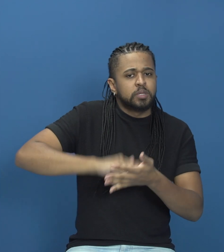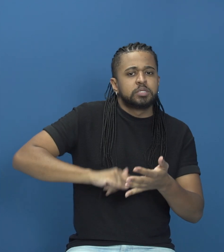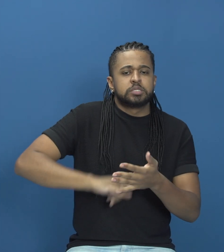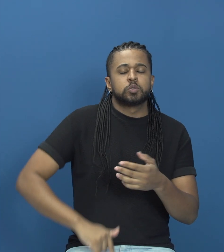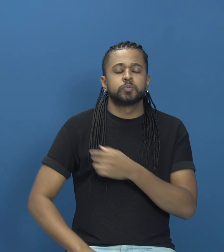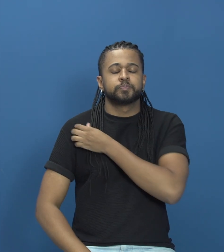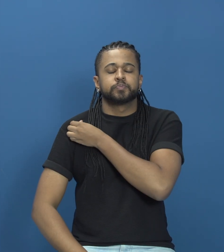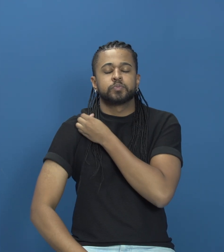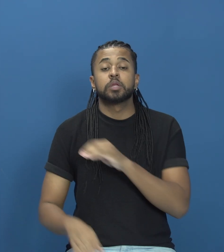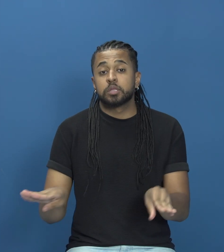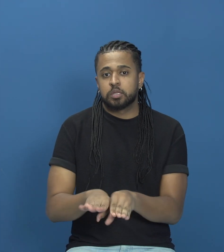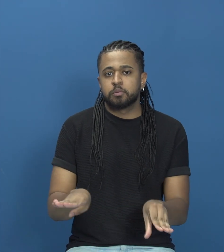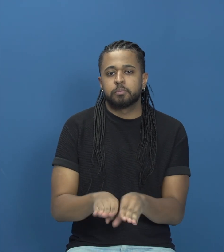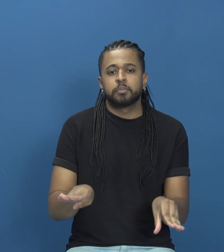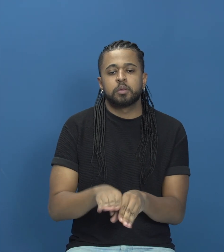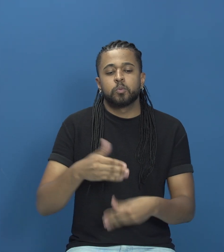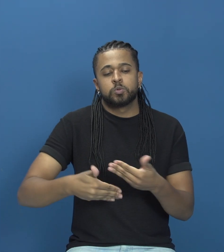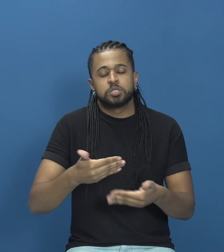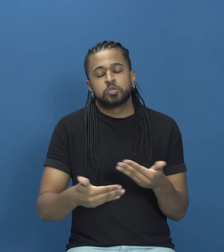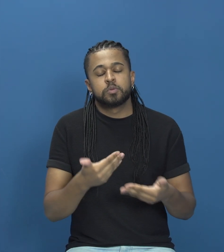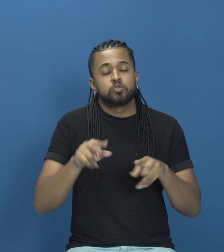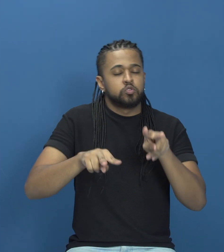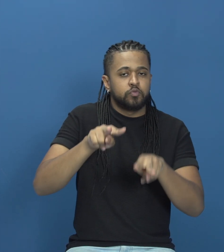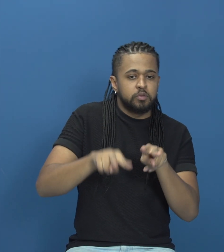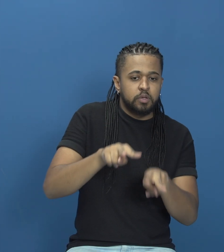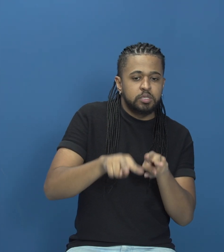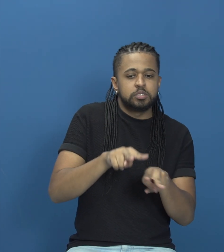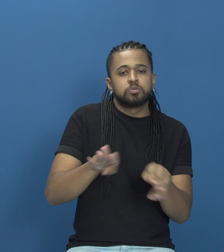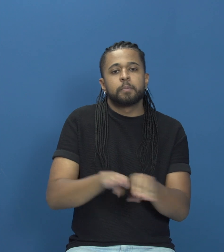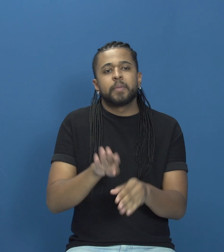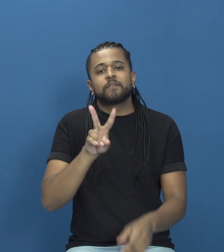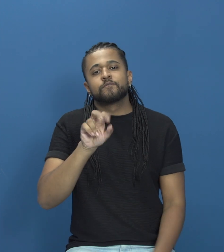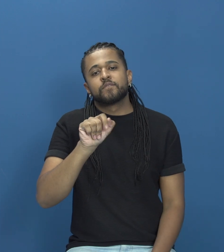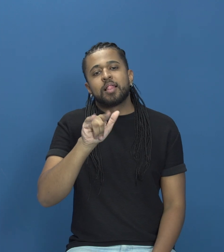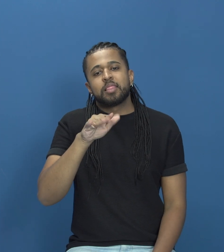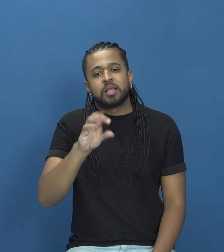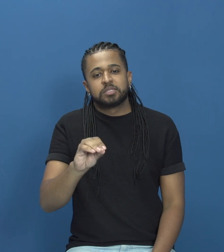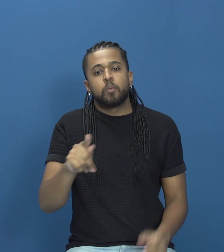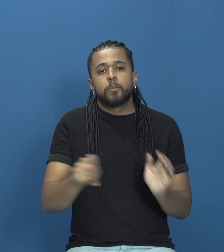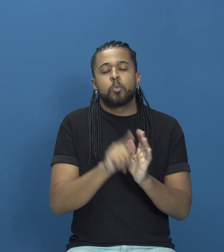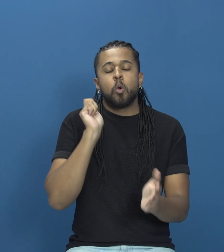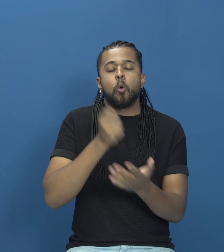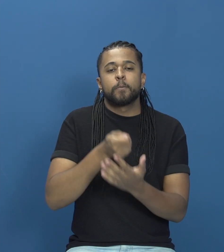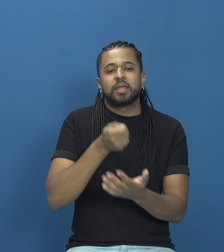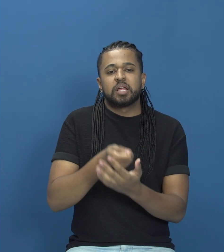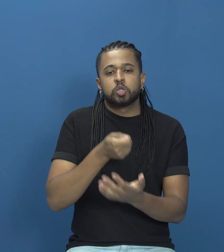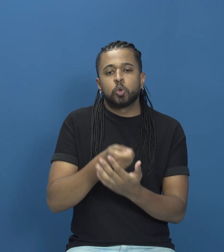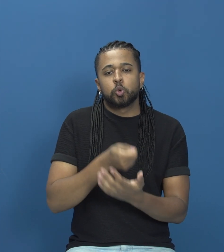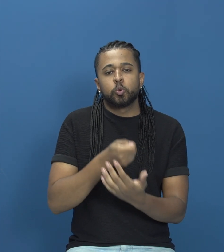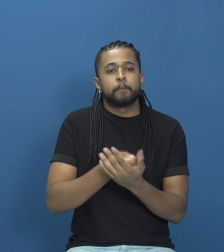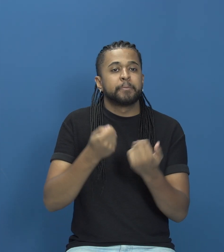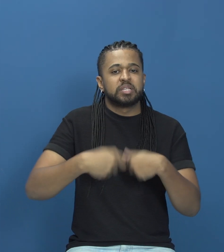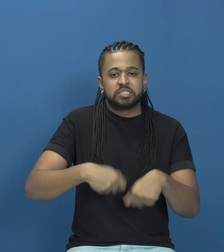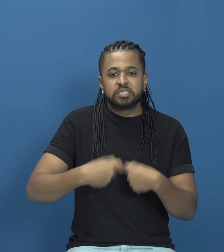documentação, bem como procedimentos de verificação e validação dos requisitos obrigatórios que